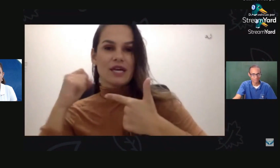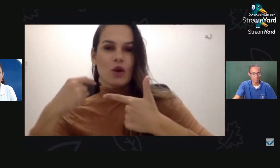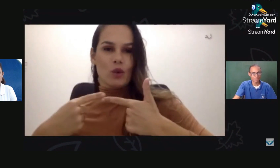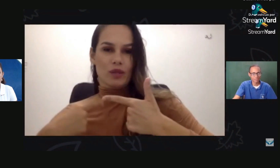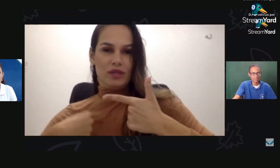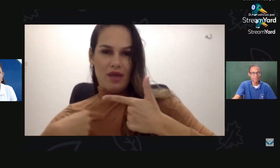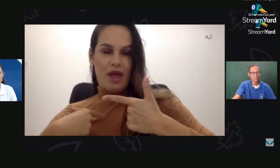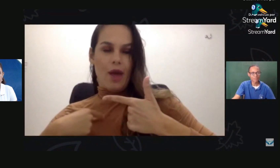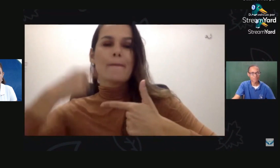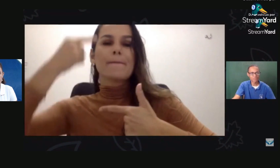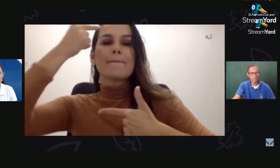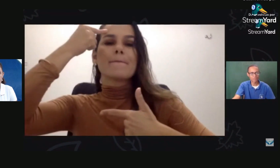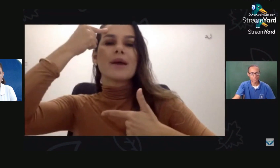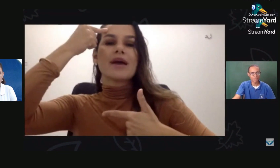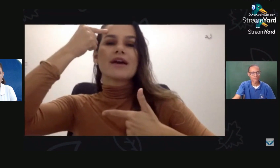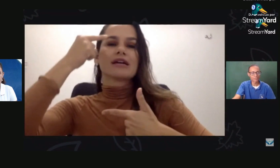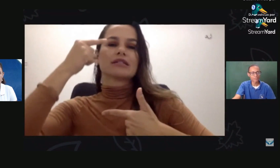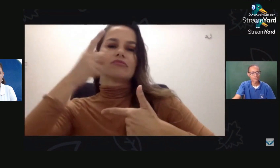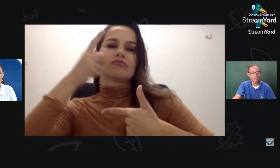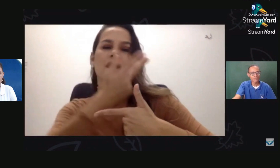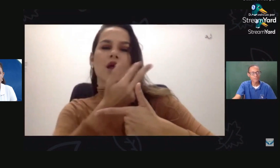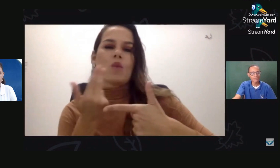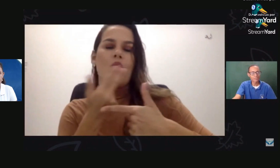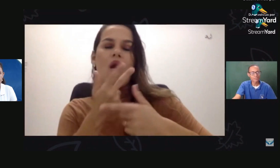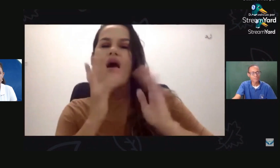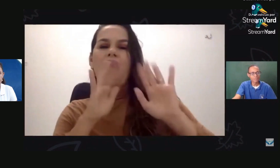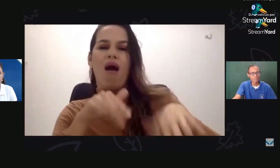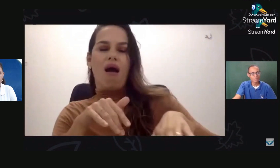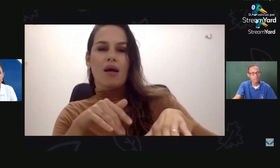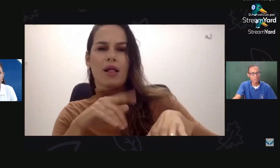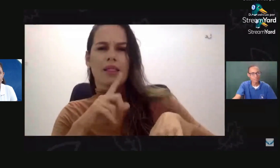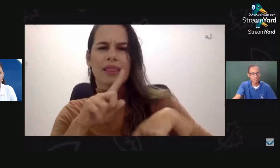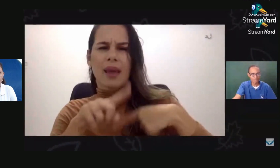A minha irmã era ouvinte, eu, né, a mais nova,